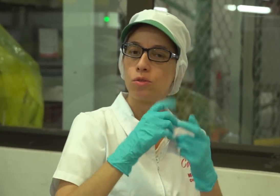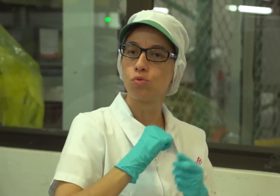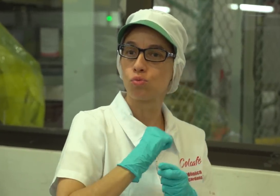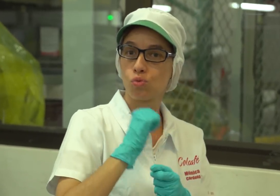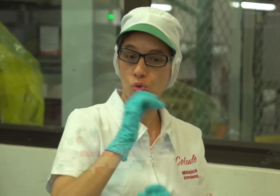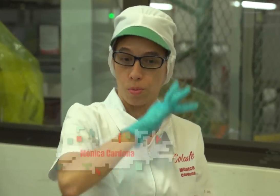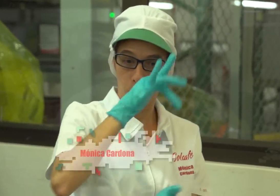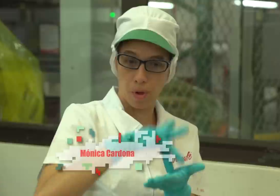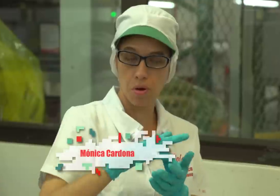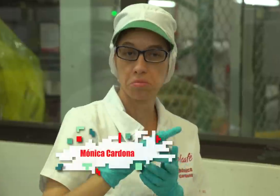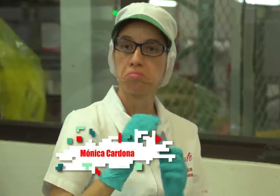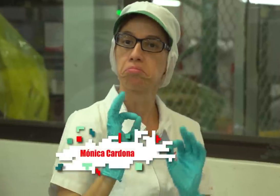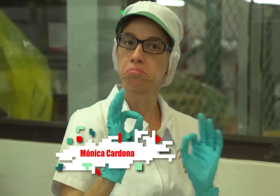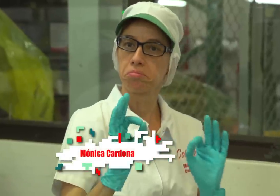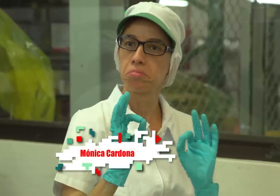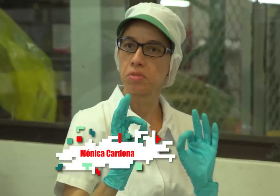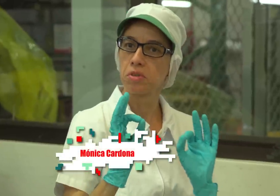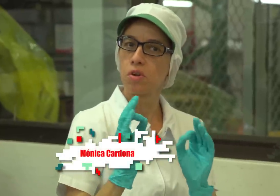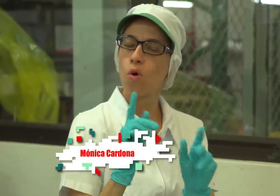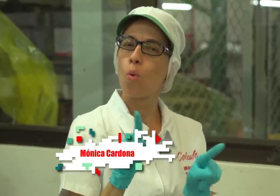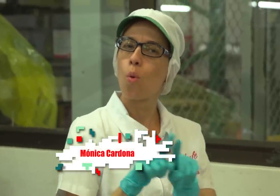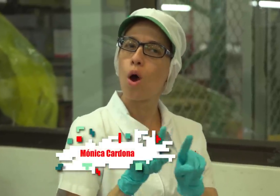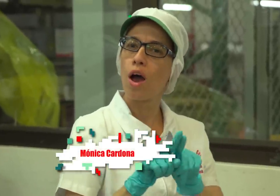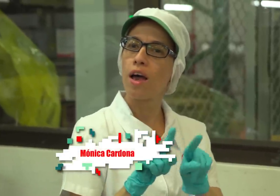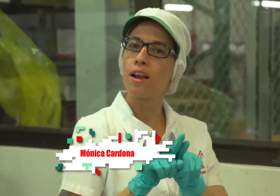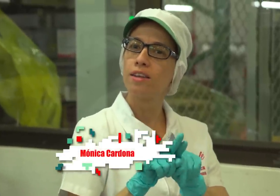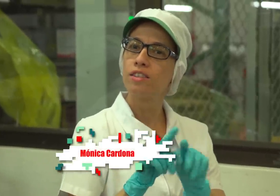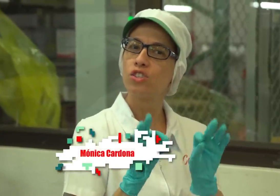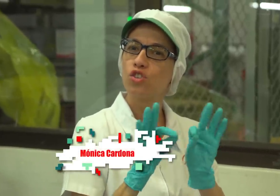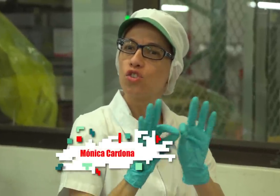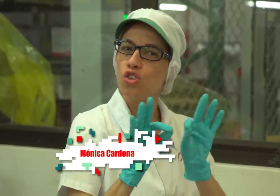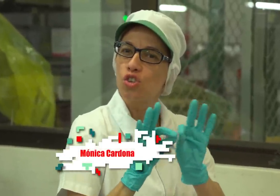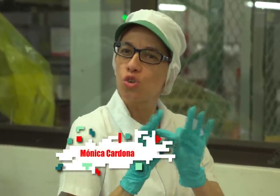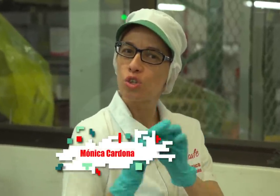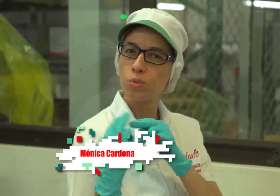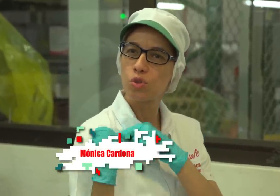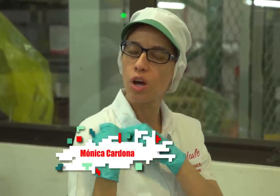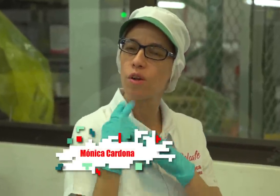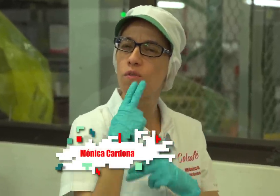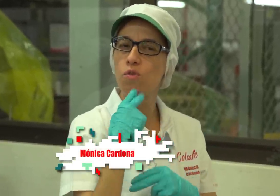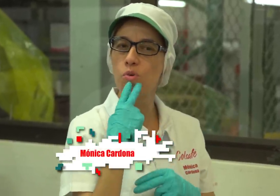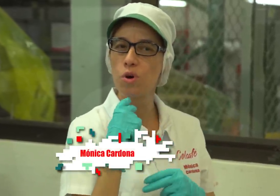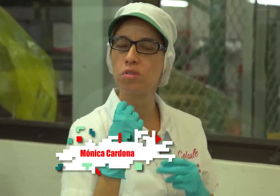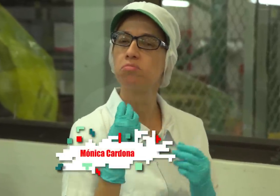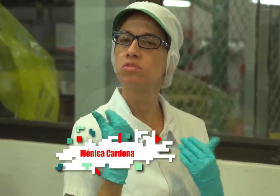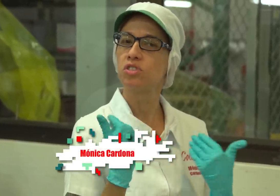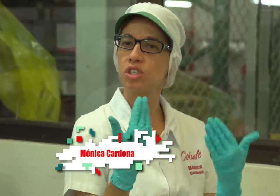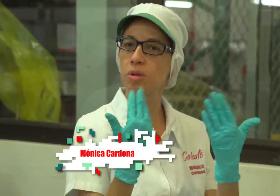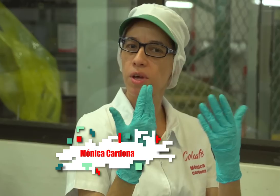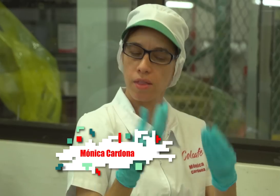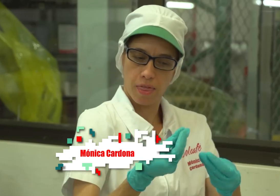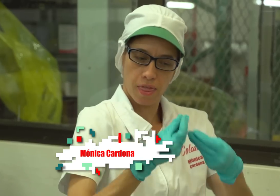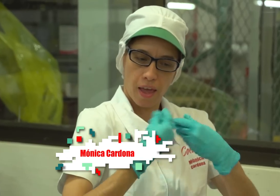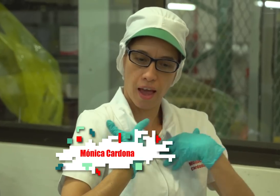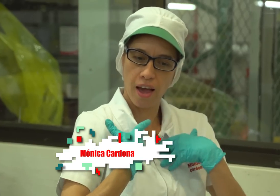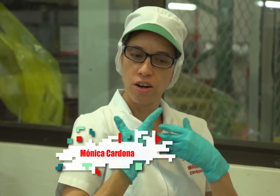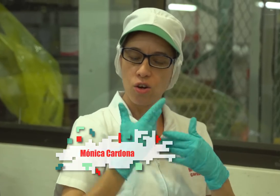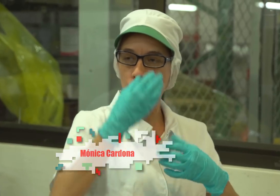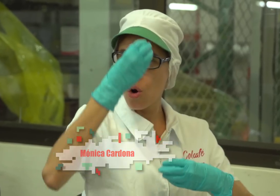empresa. Entonces, primera vez que vine acá a la empresa, me pareció que es muy sencillo, las personas responsables son muy formales y me ha dado